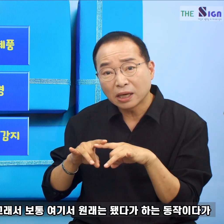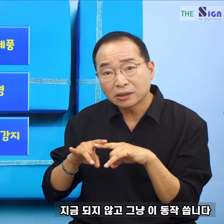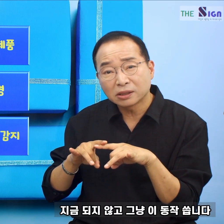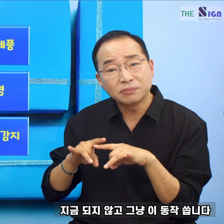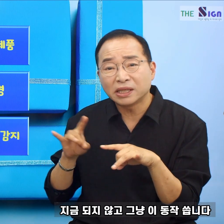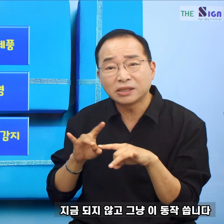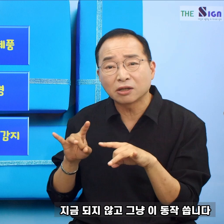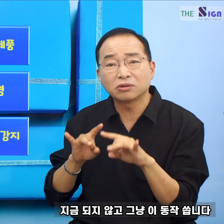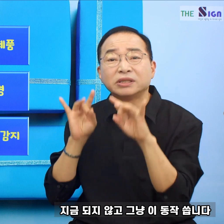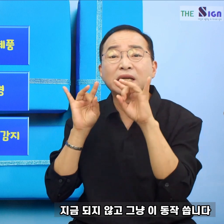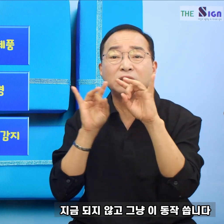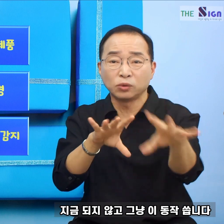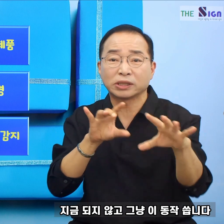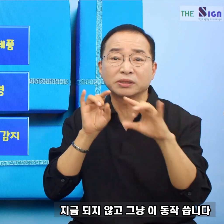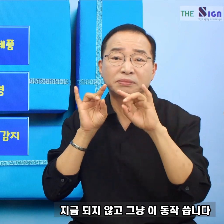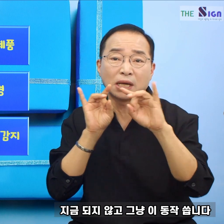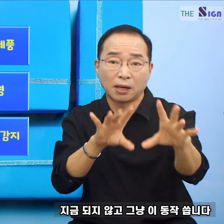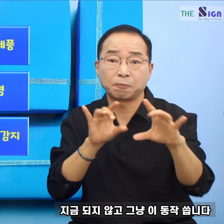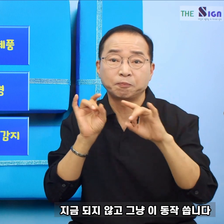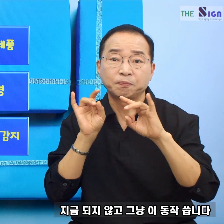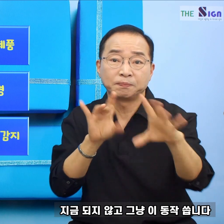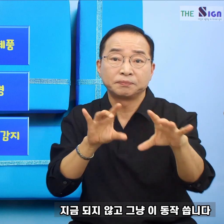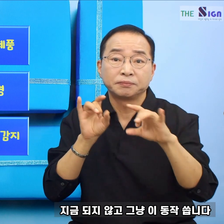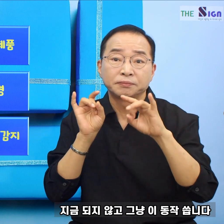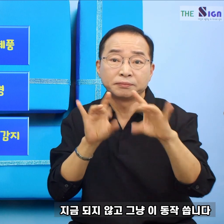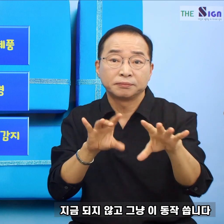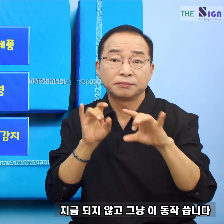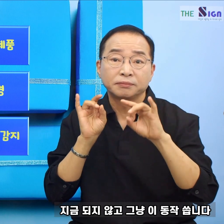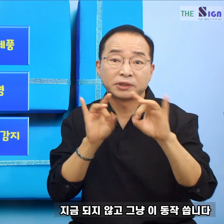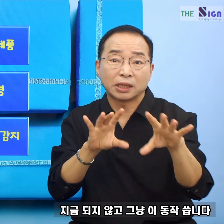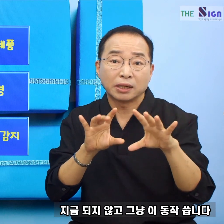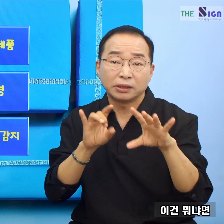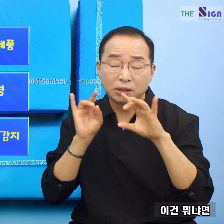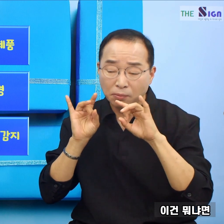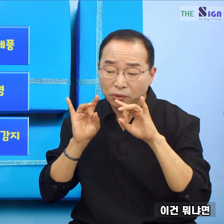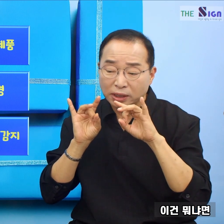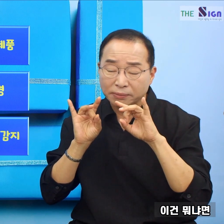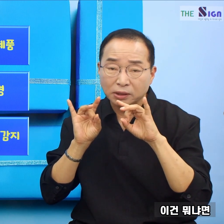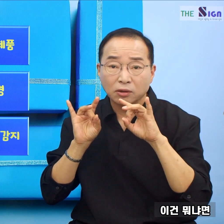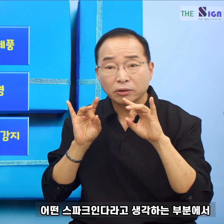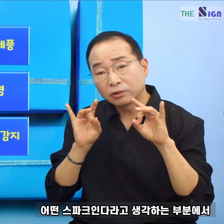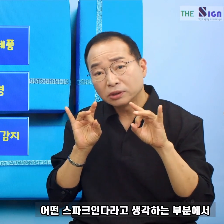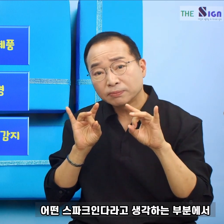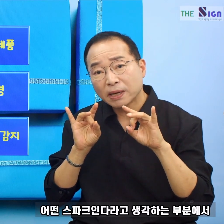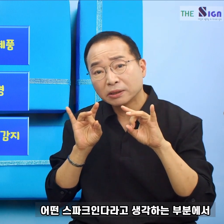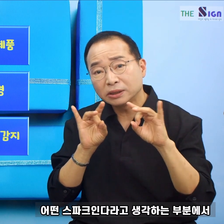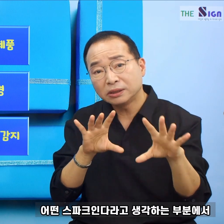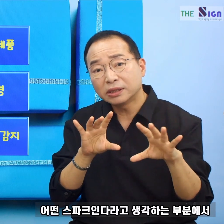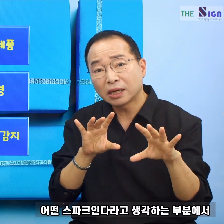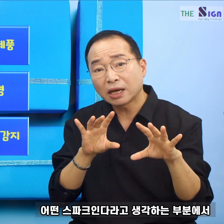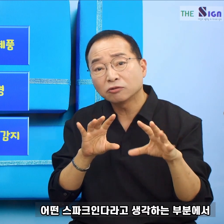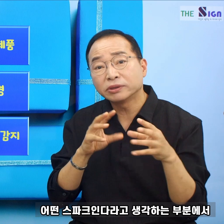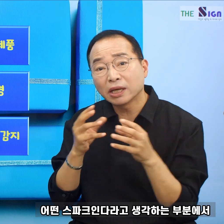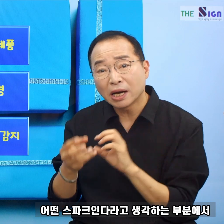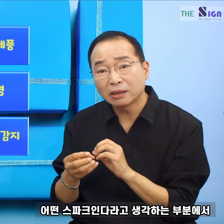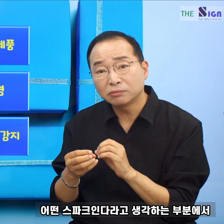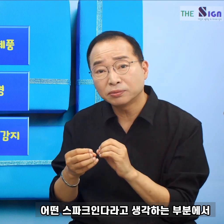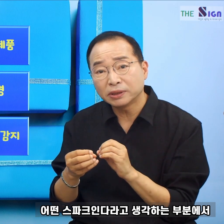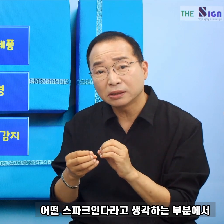지금 되지 않고 그냥 이 동작 씁니다. 자, 이건 뭐냐면은 어떤 스파크인다라고 생각하는 부분에서